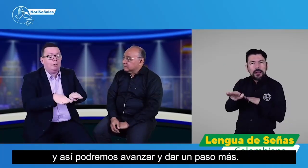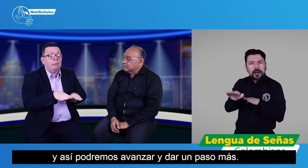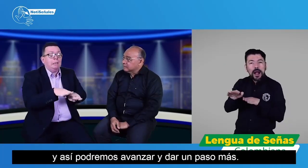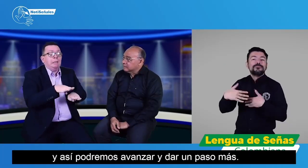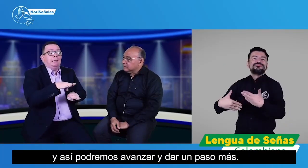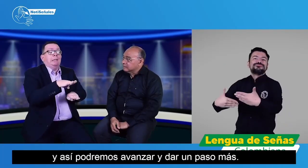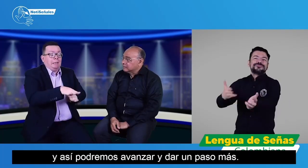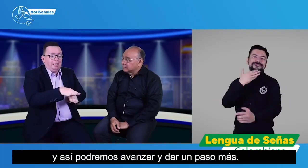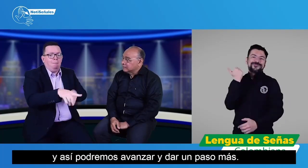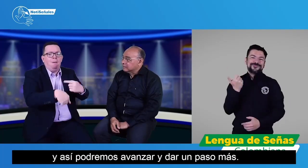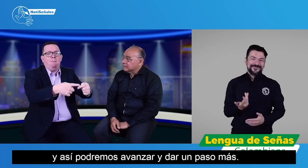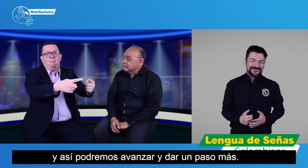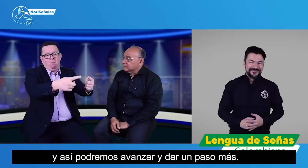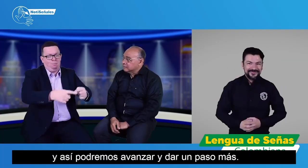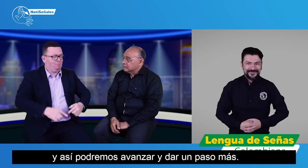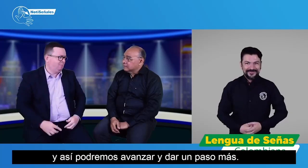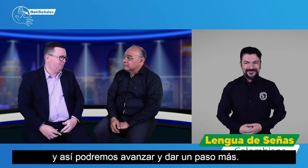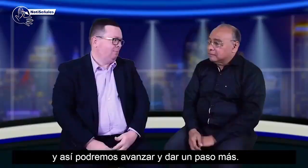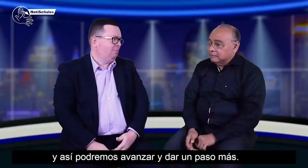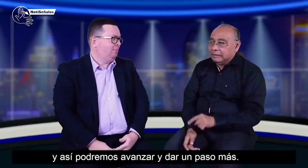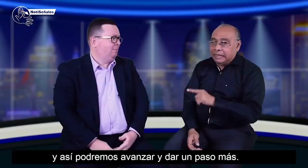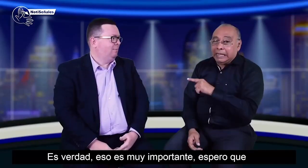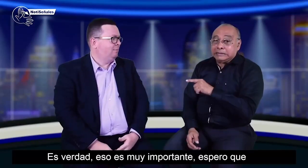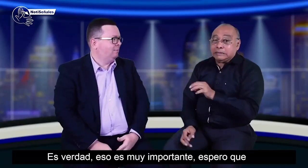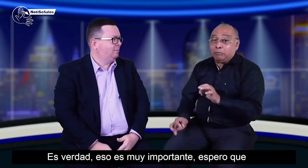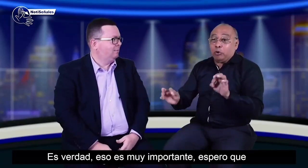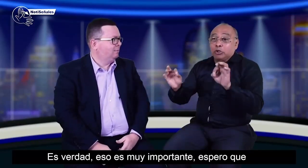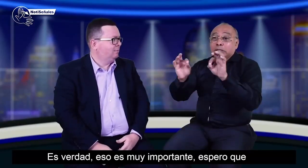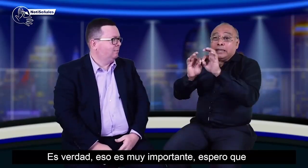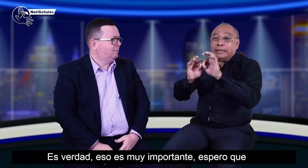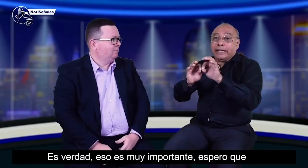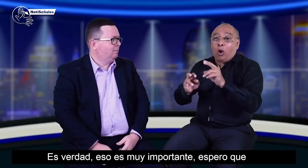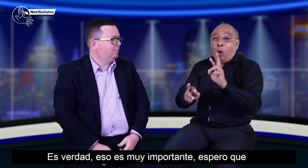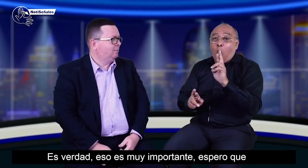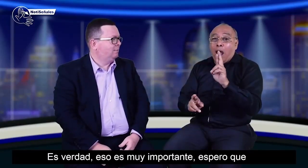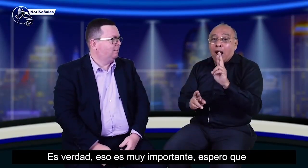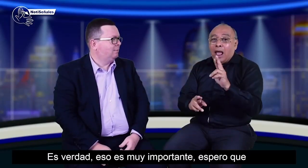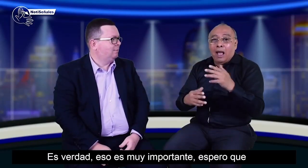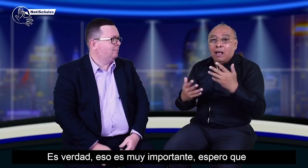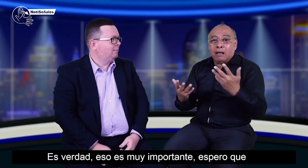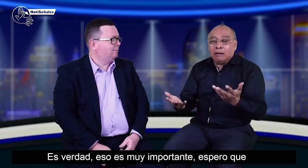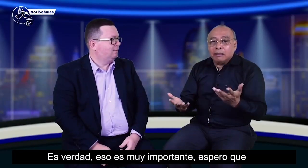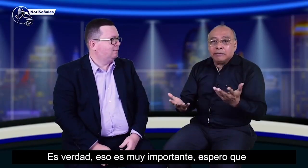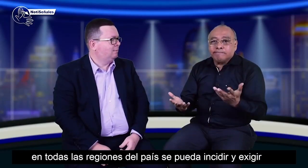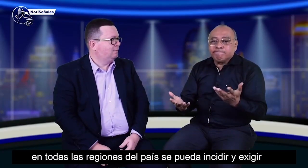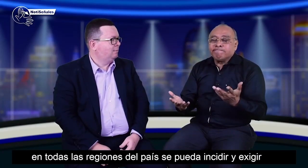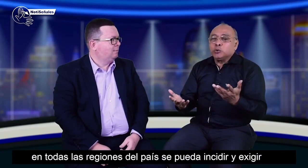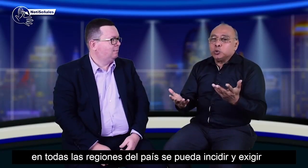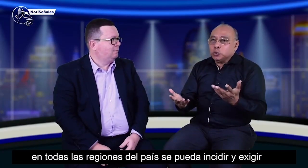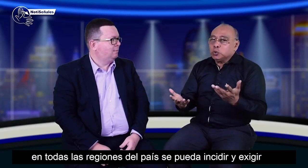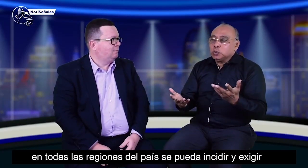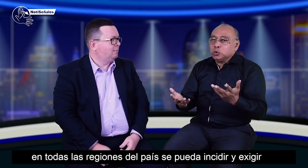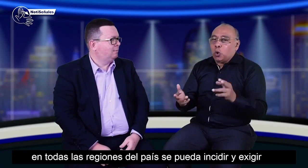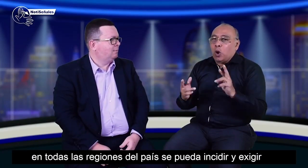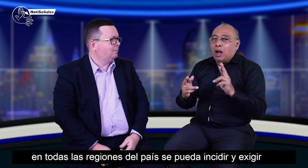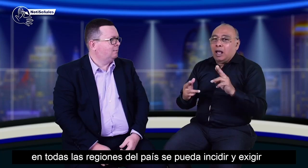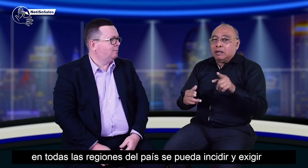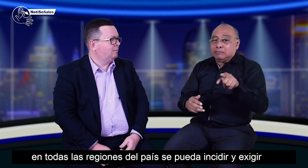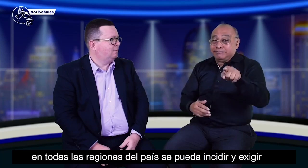avanzar y dar un paso más. Es verdad, eso es muy importante. Espero que en todas las regiones del país